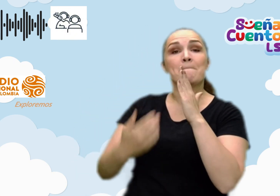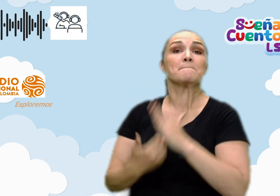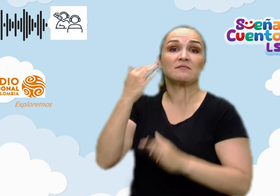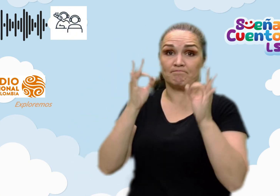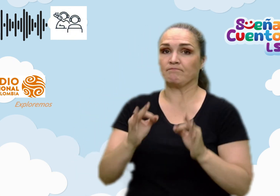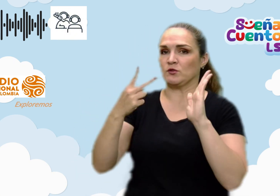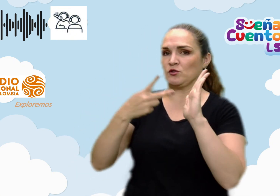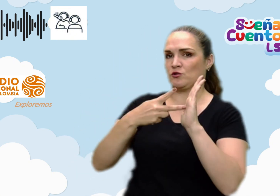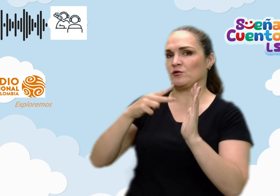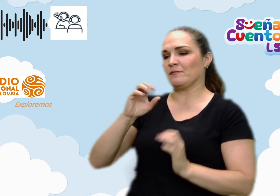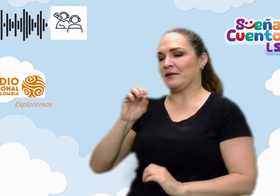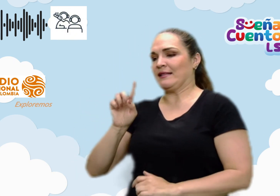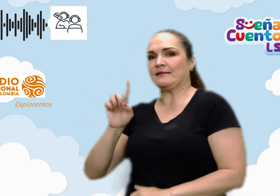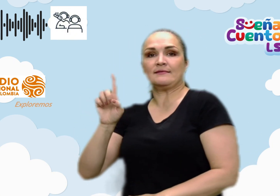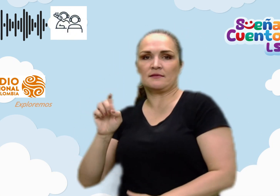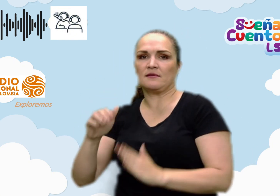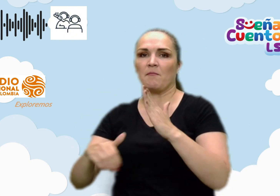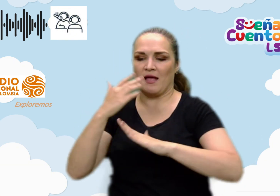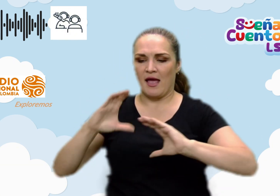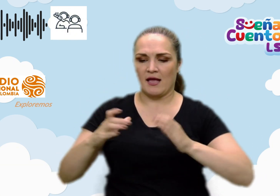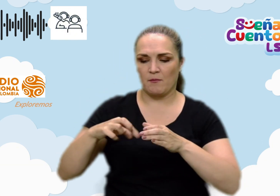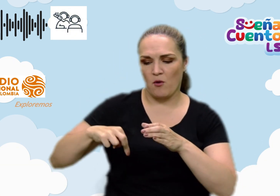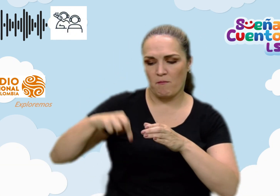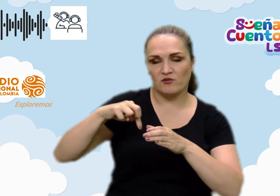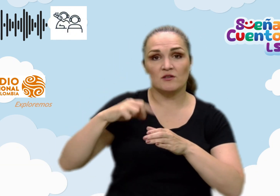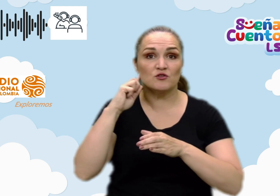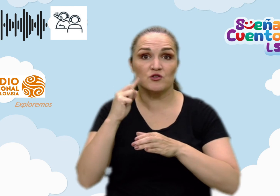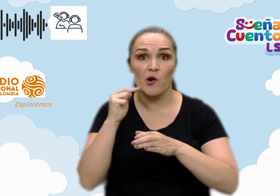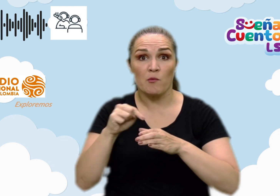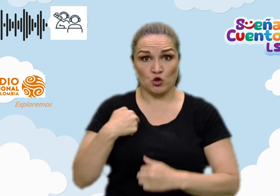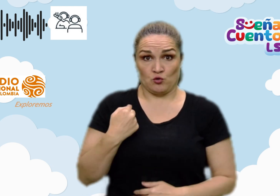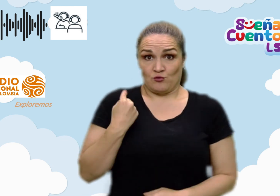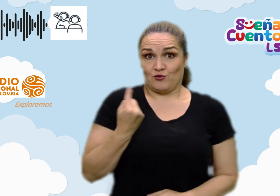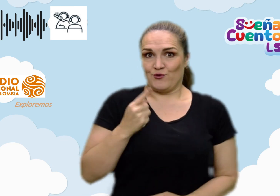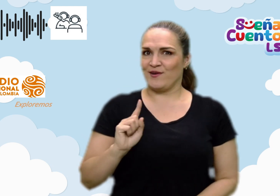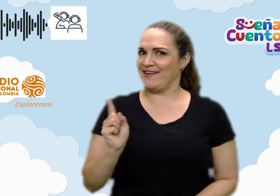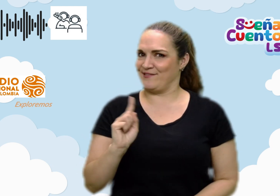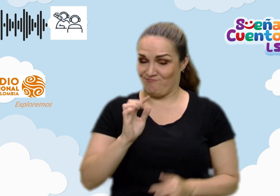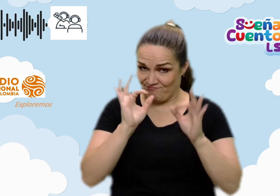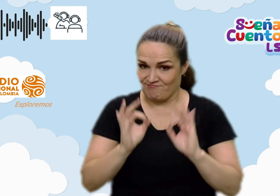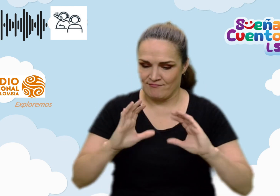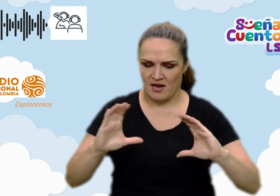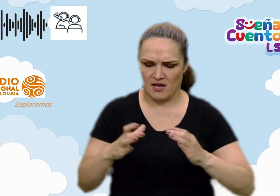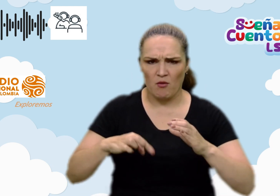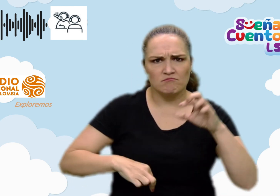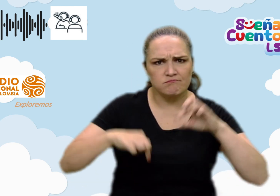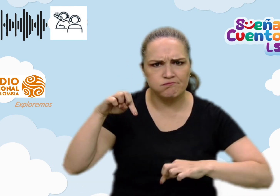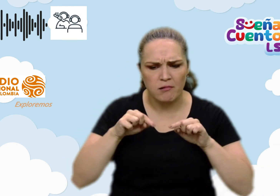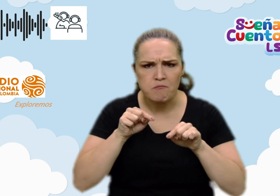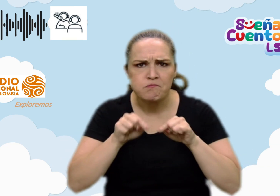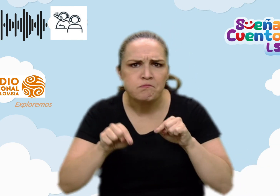desde el año 2000, inició en el 2016. Con un equipo de profesionales sordos. Aquí no estoy sola,